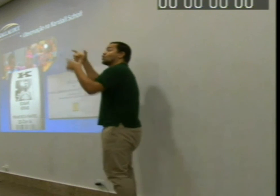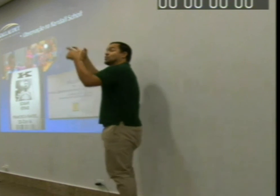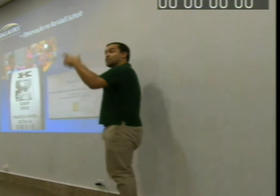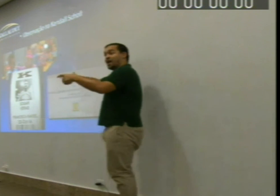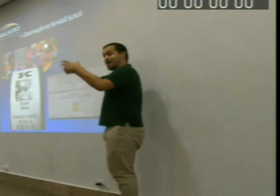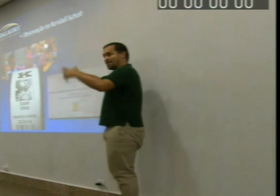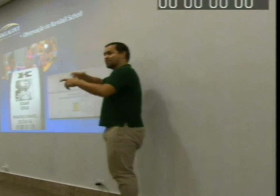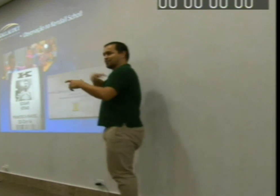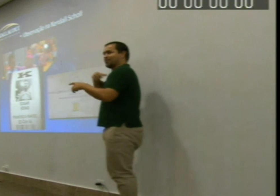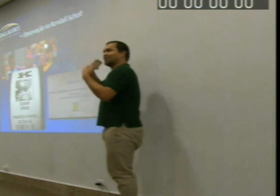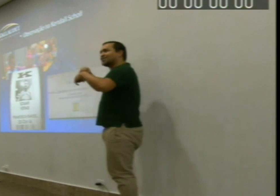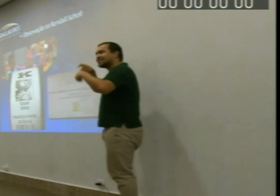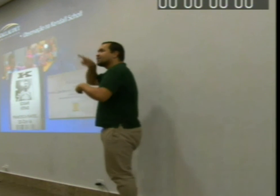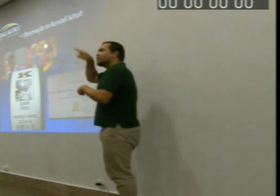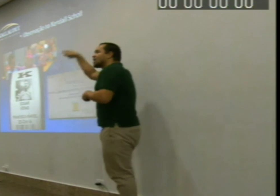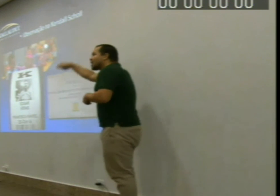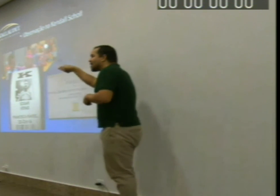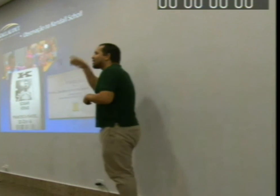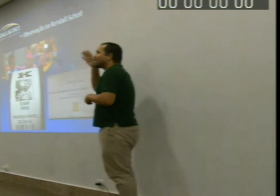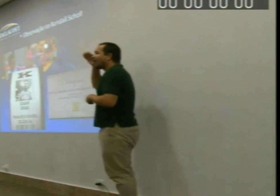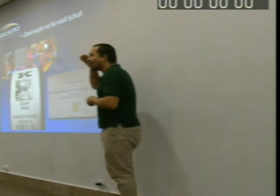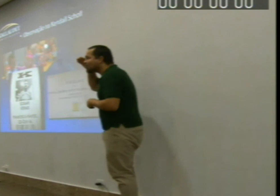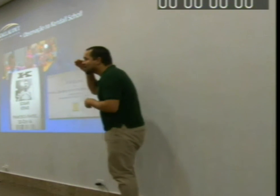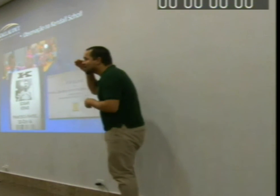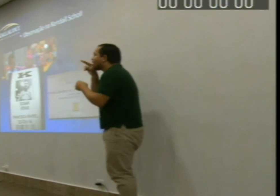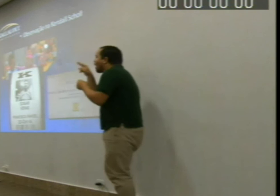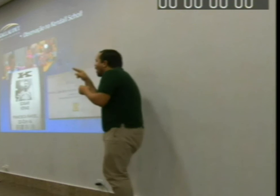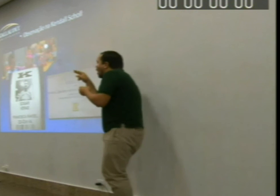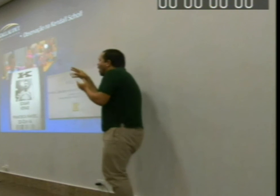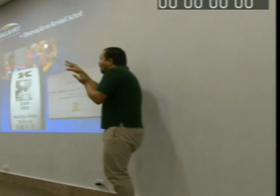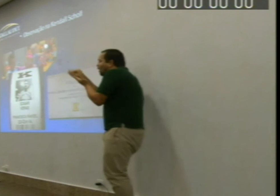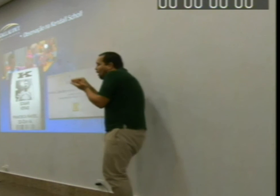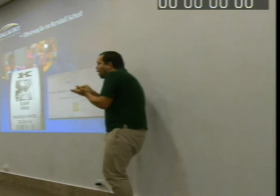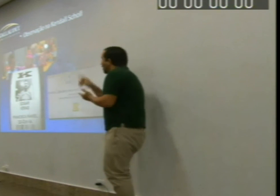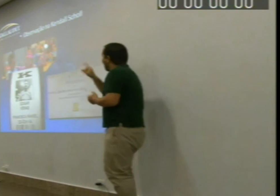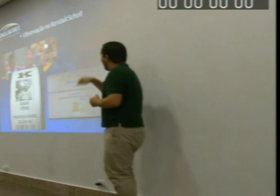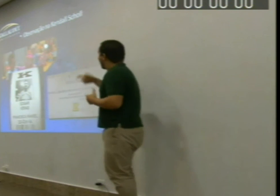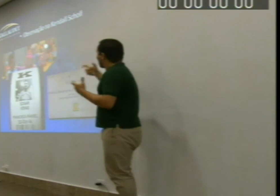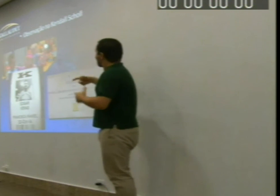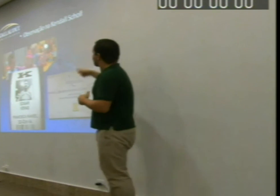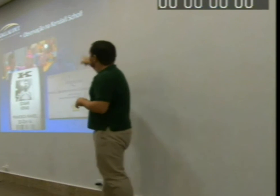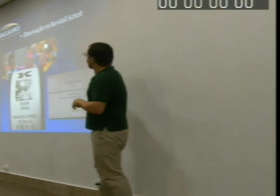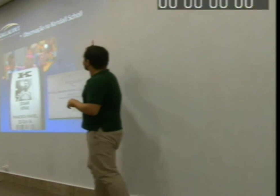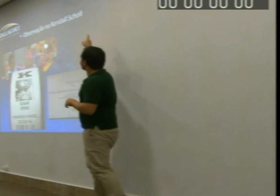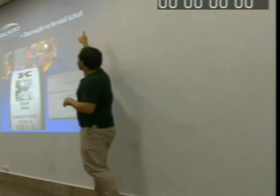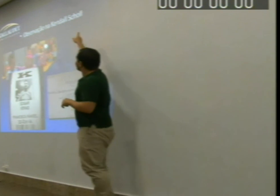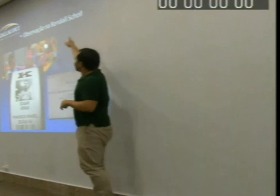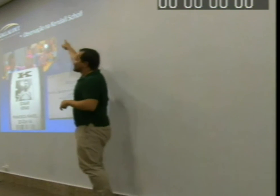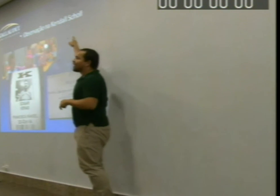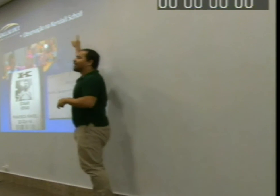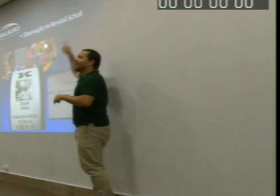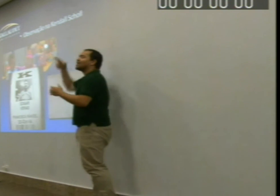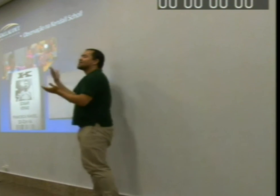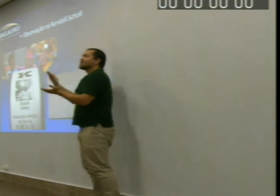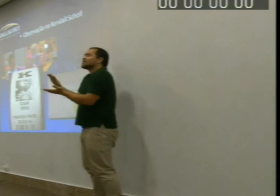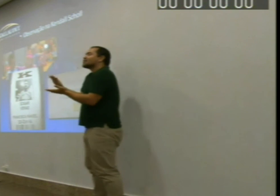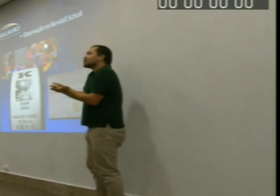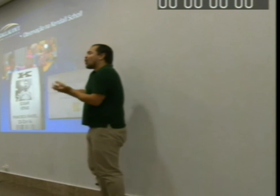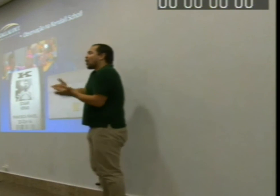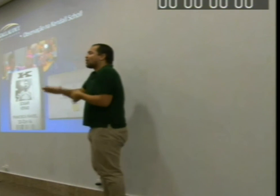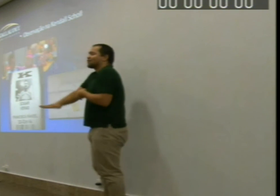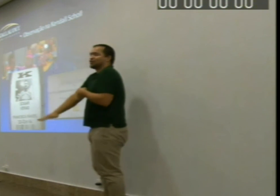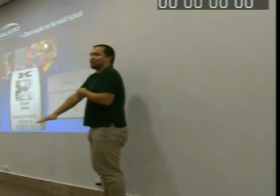sinais também um outro momento que eu precisei observar para fazer o relatório foi onde na